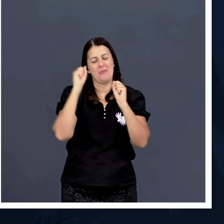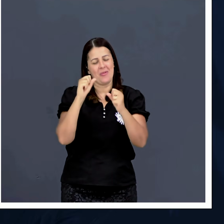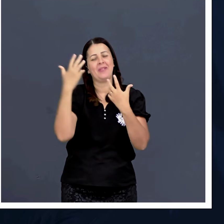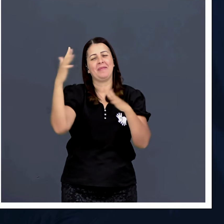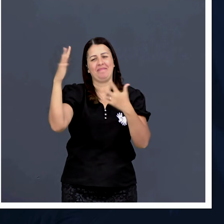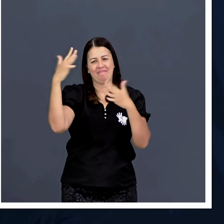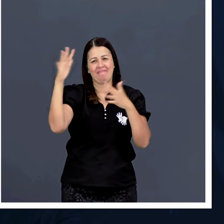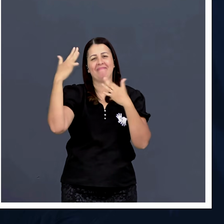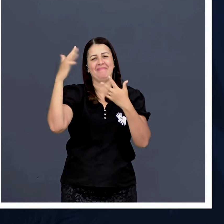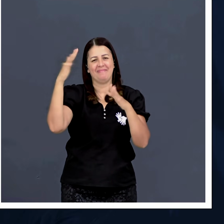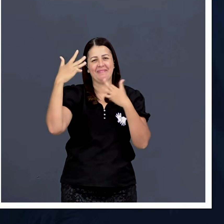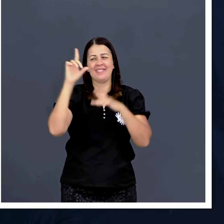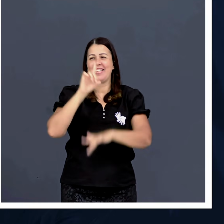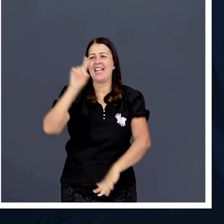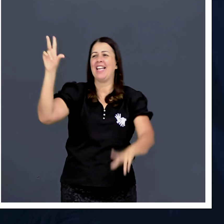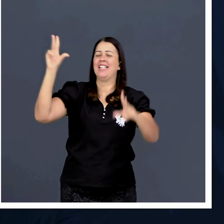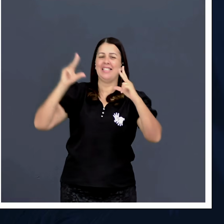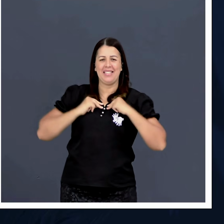Ele é digno.